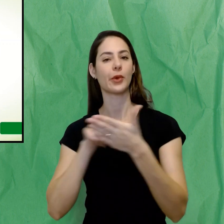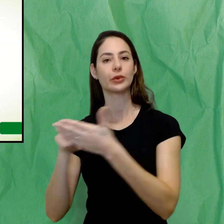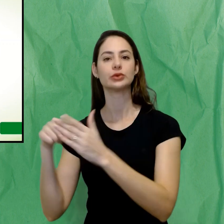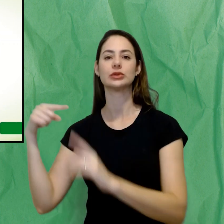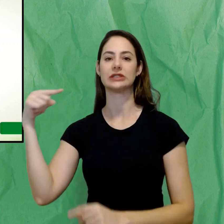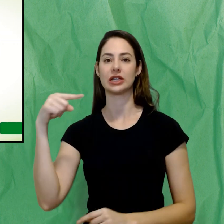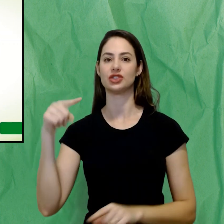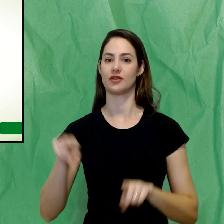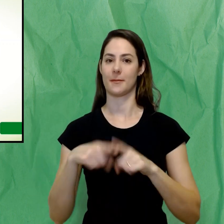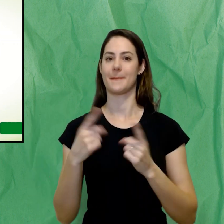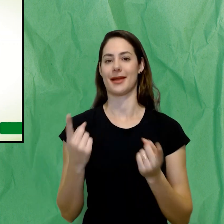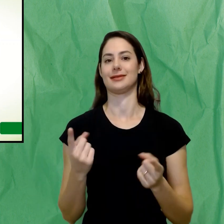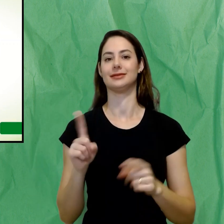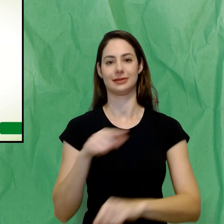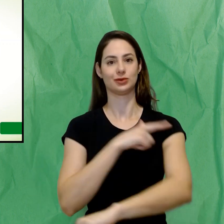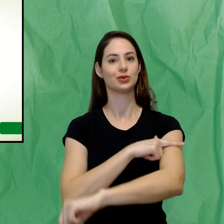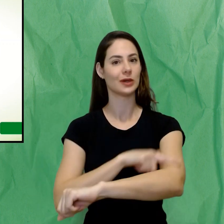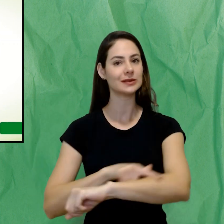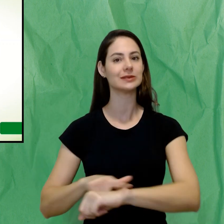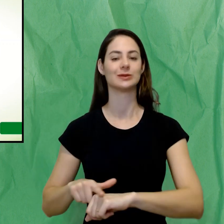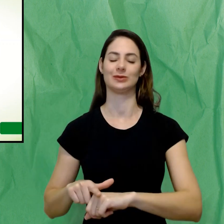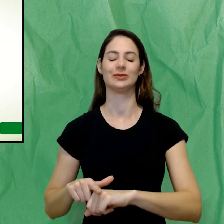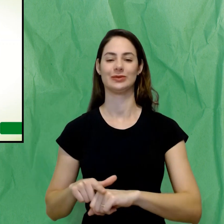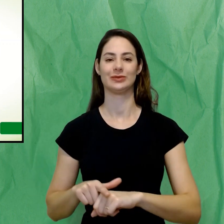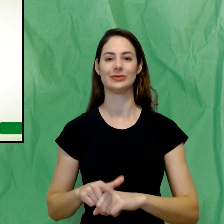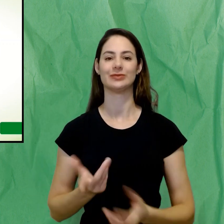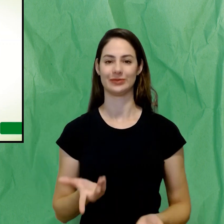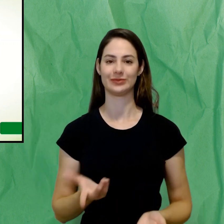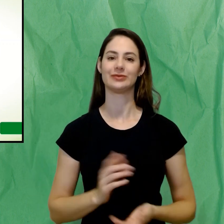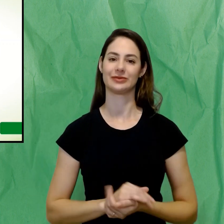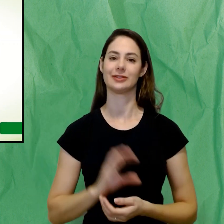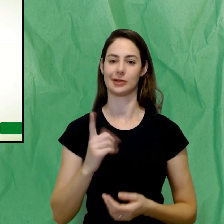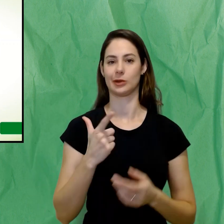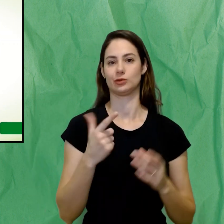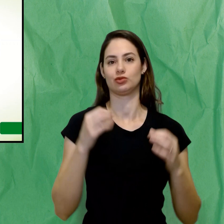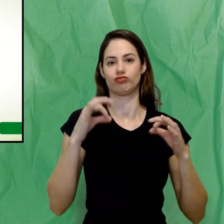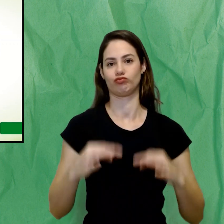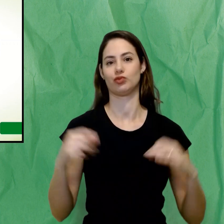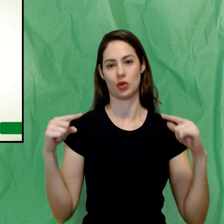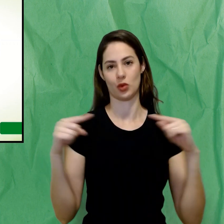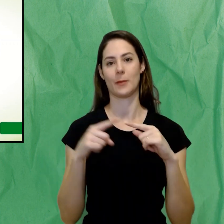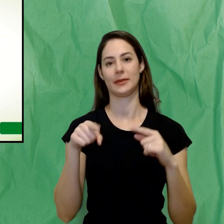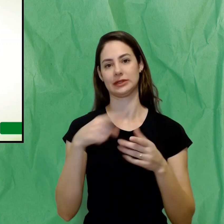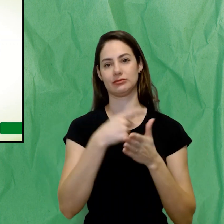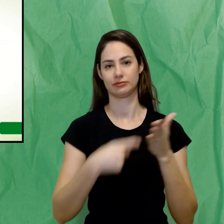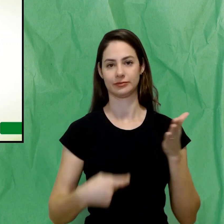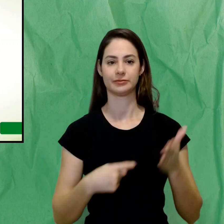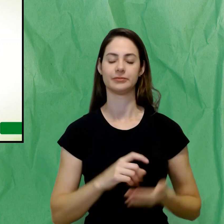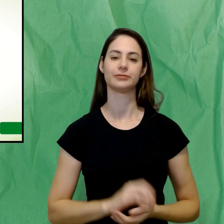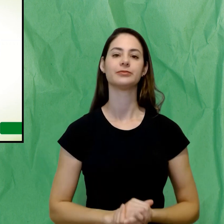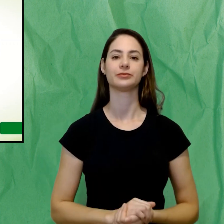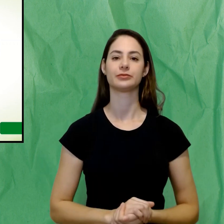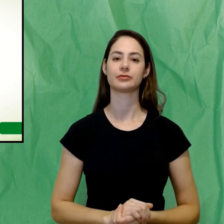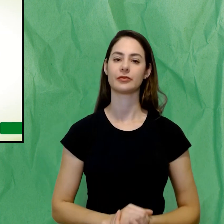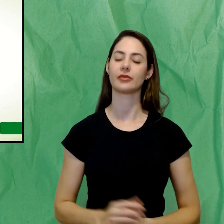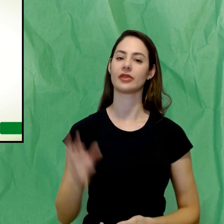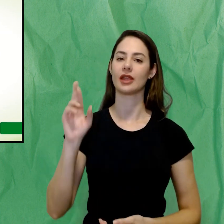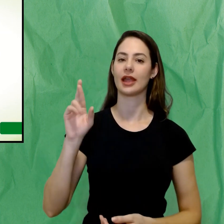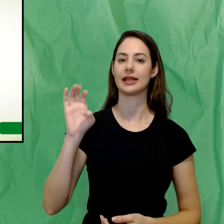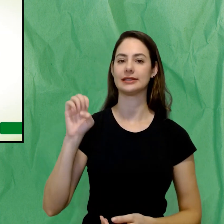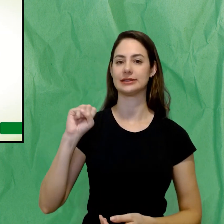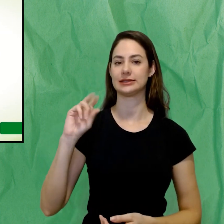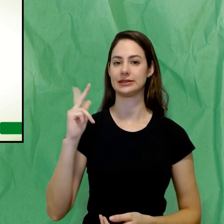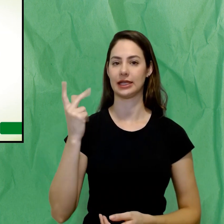negativos, porém de uma maneira elegante, educada e, obviamente, coerente. A resenha, ela tem